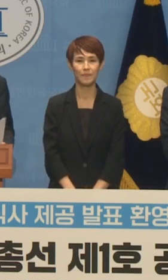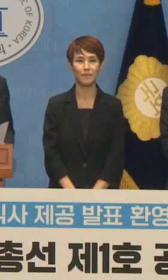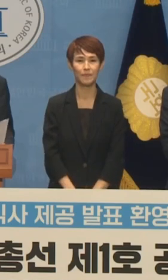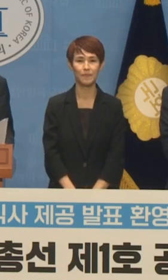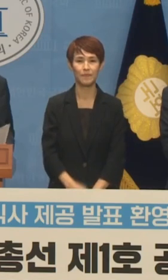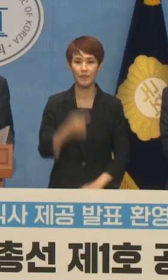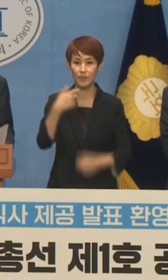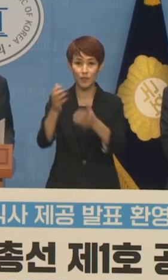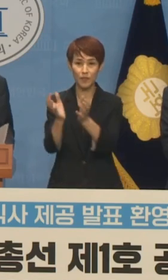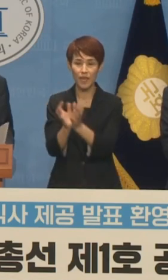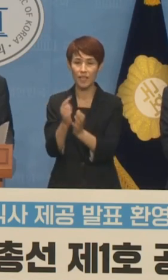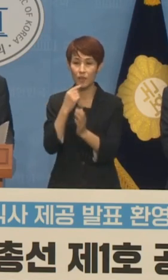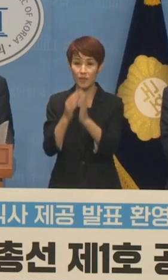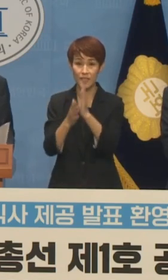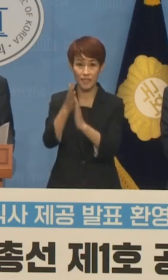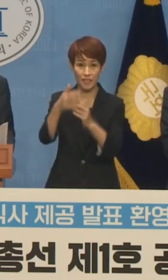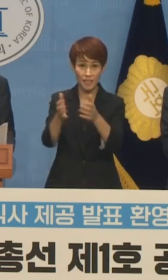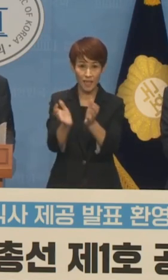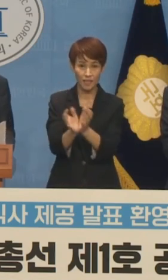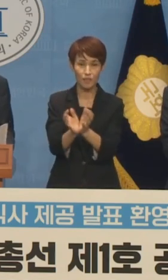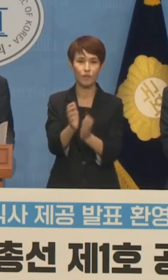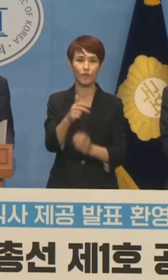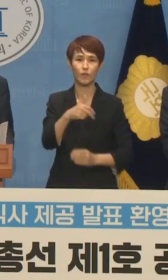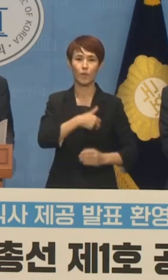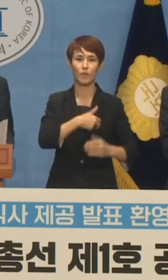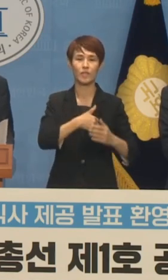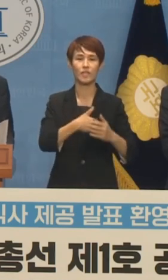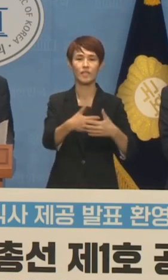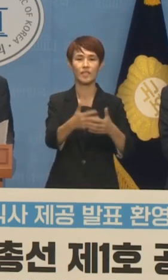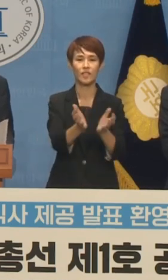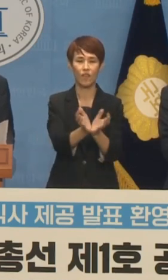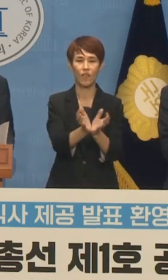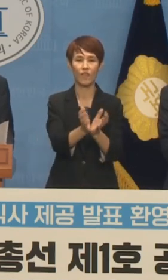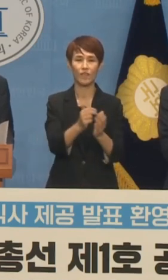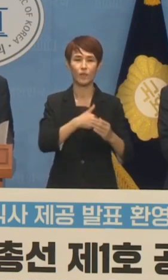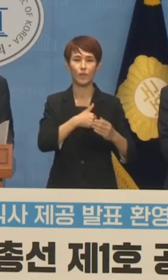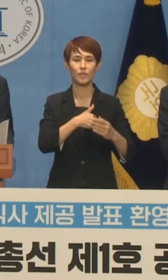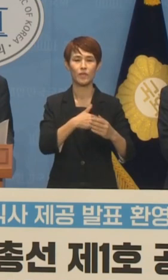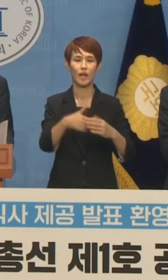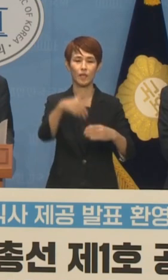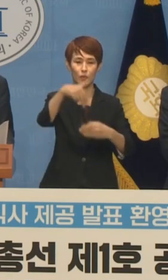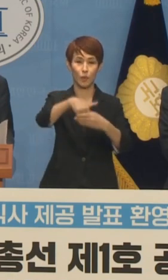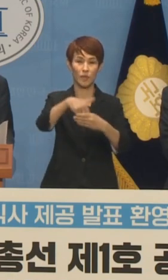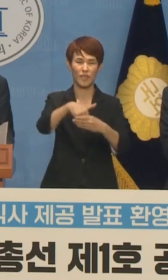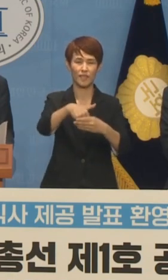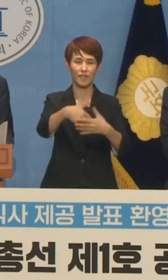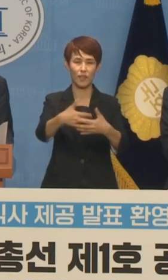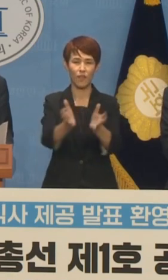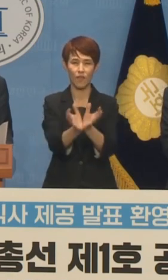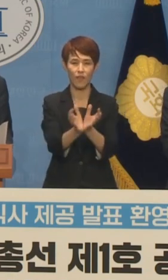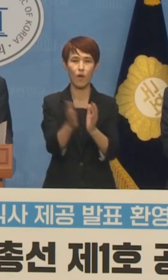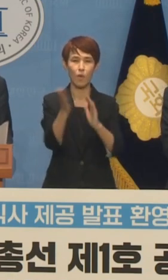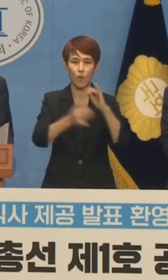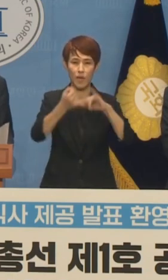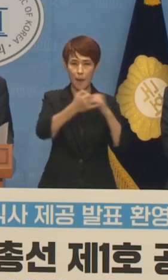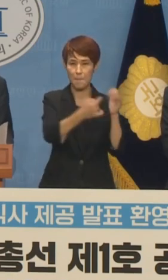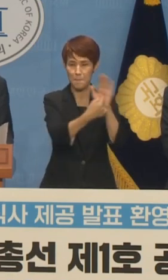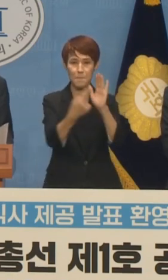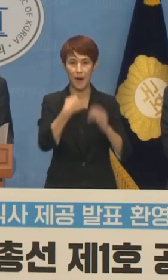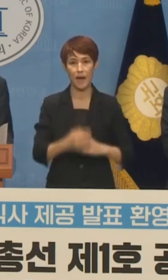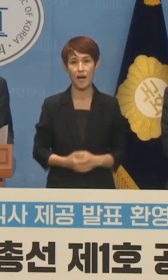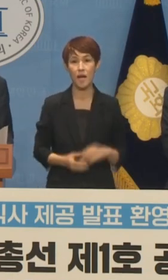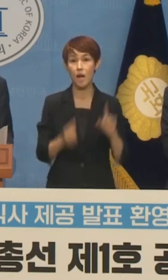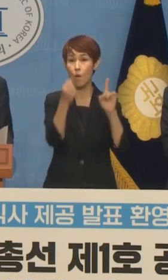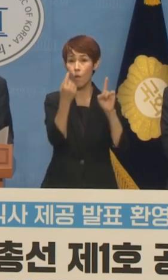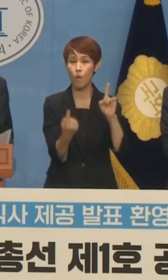더불어민주당 서울시당은 총선기획단을 꾸려서 이번 서울시 선거에 여러 가지 공약을 발표했습니다. 그중에